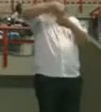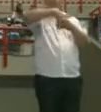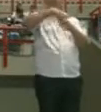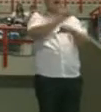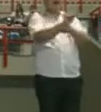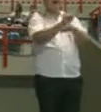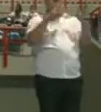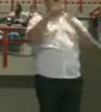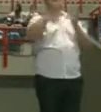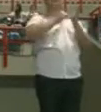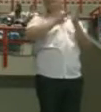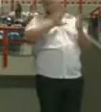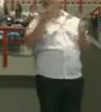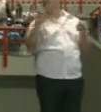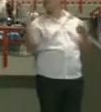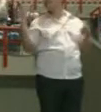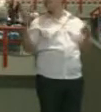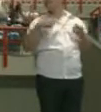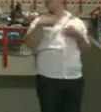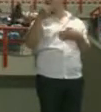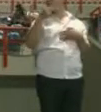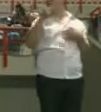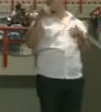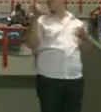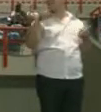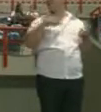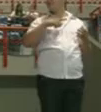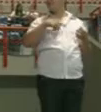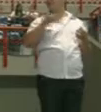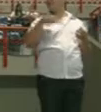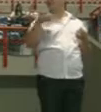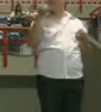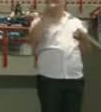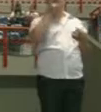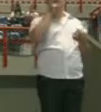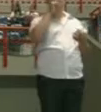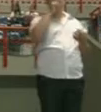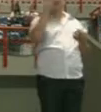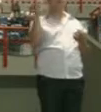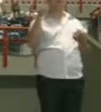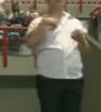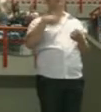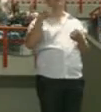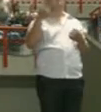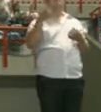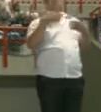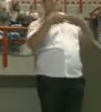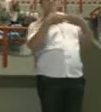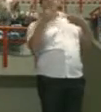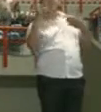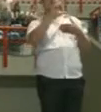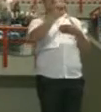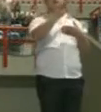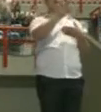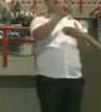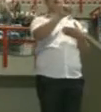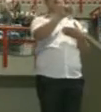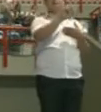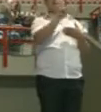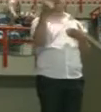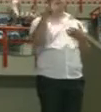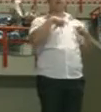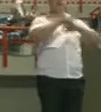carro para todo canto. Eu vou pro meu sertão ali num local muito desconhecido de vocês, Carnaubinha, tá? Perto de Caridade. E você entra